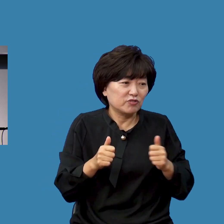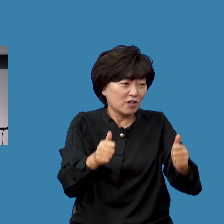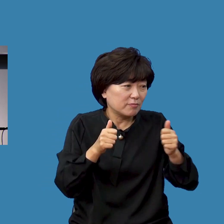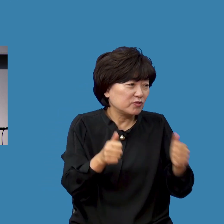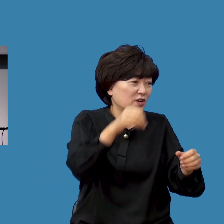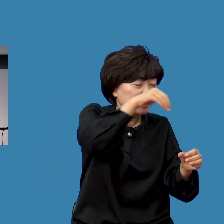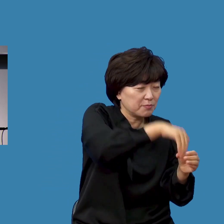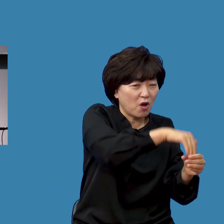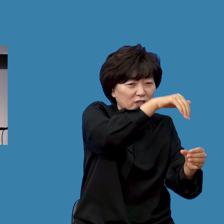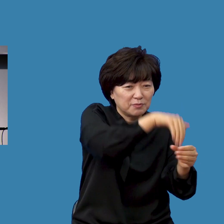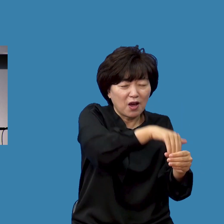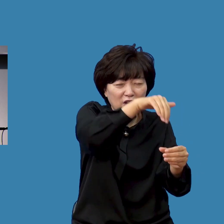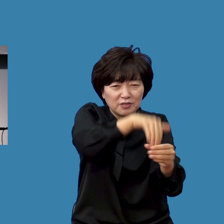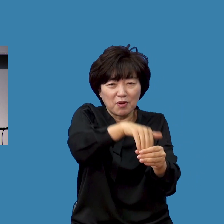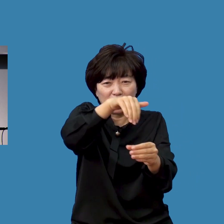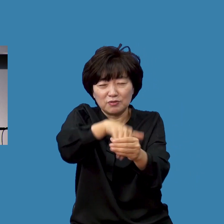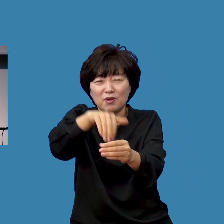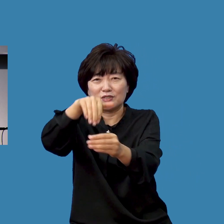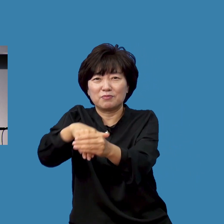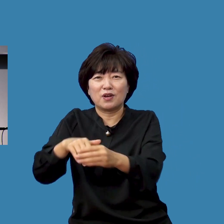부지런히 움직이면서 심어야 되는 때야.